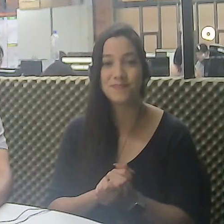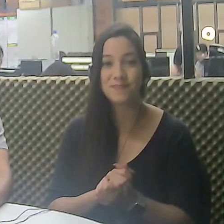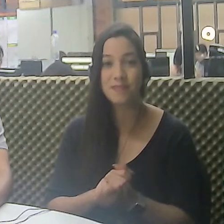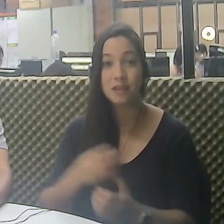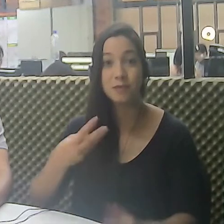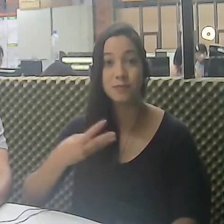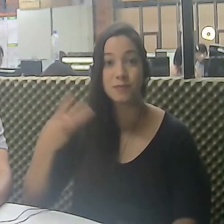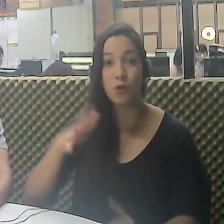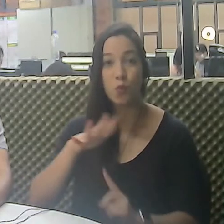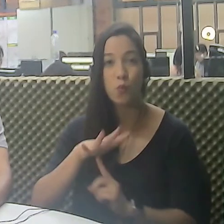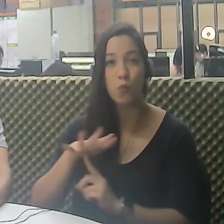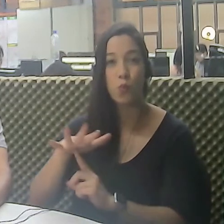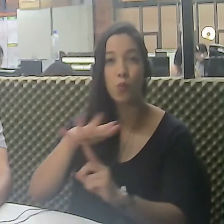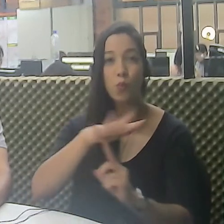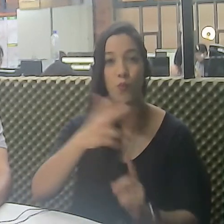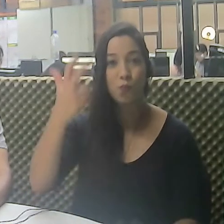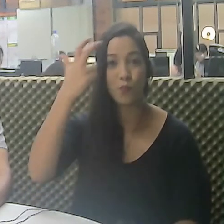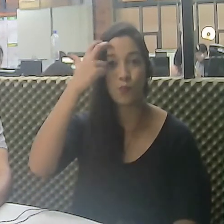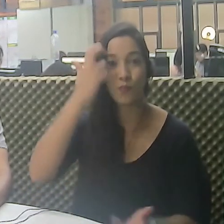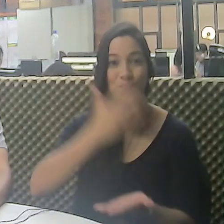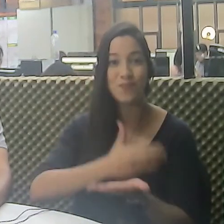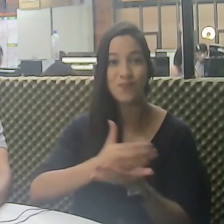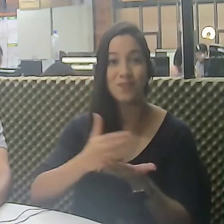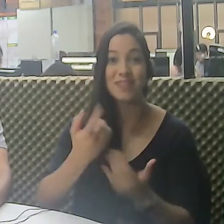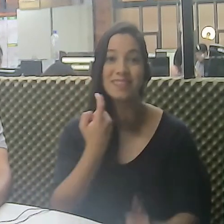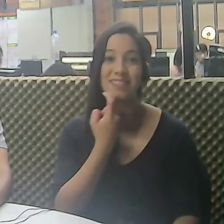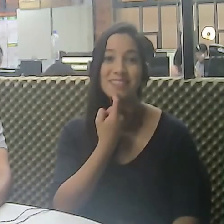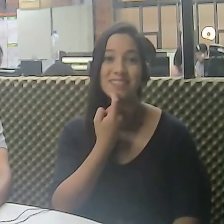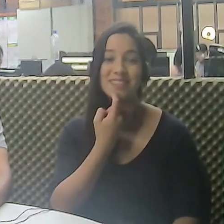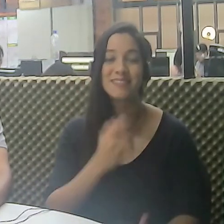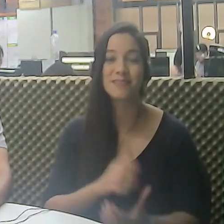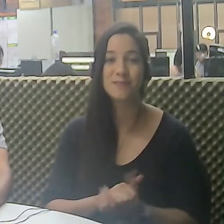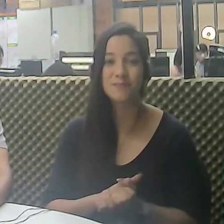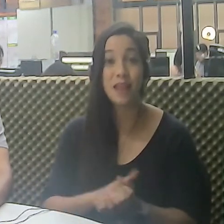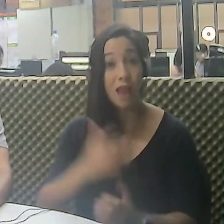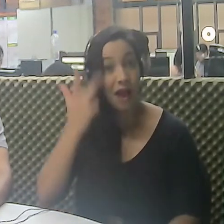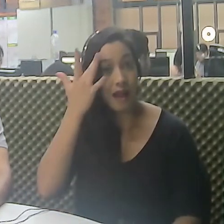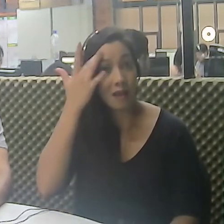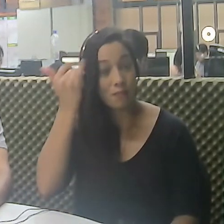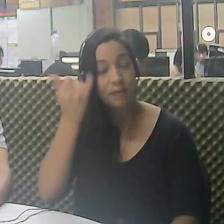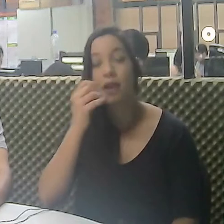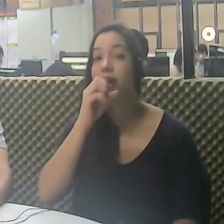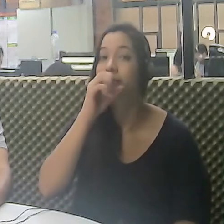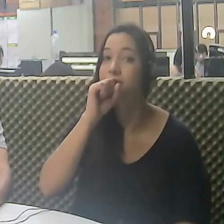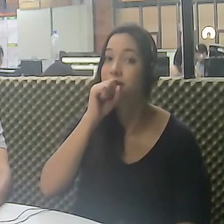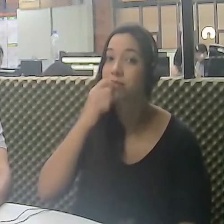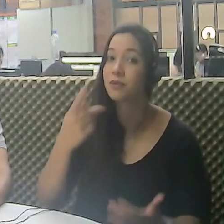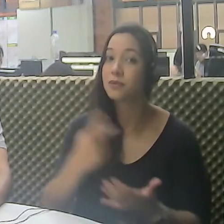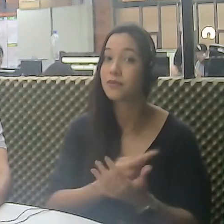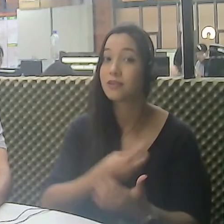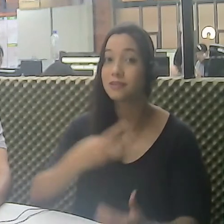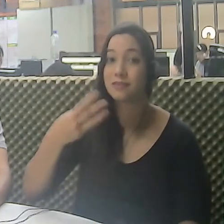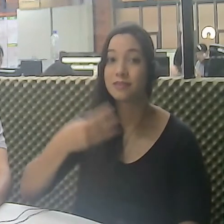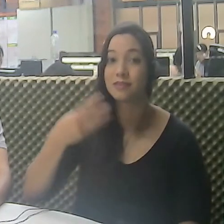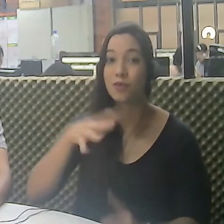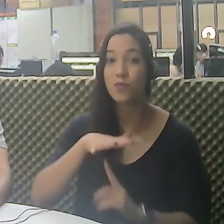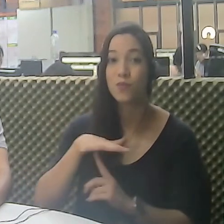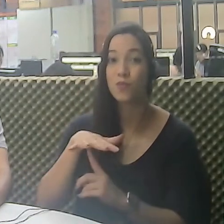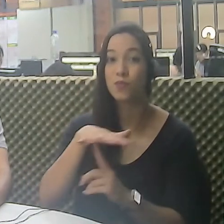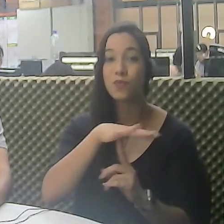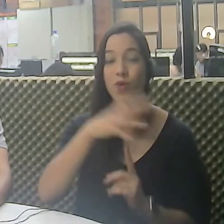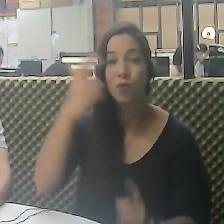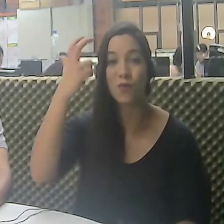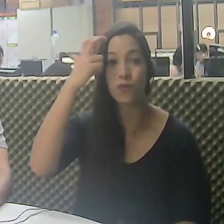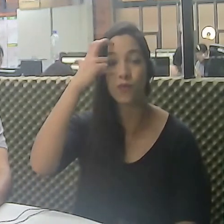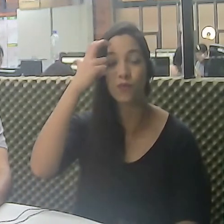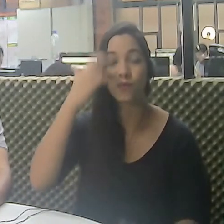Terceira edição da Feira de Cultura começa nesta sexta-feira. Amanhã e sábado ocorre a terceira edição da Feira de Cultura,